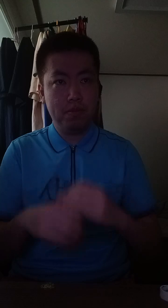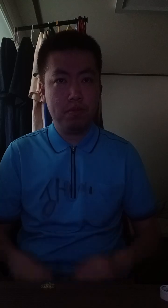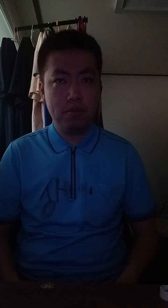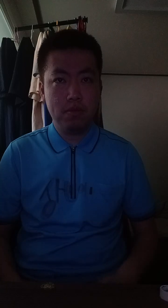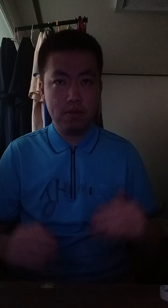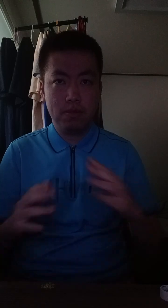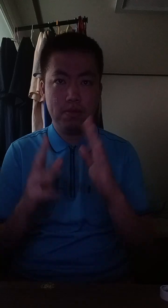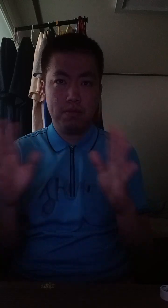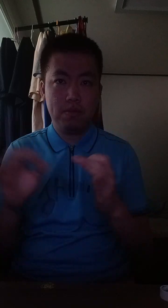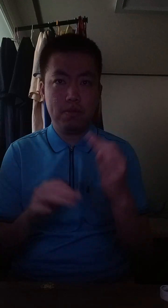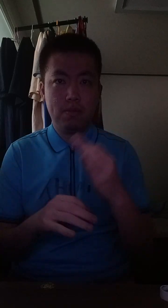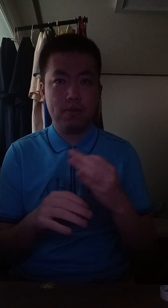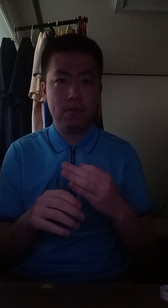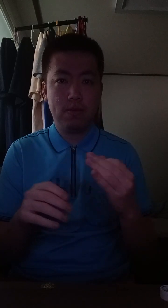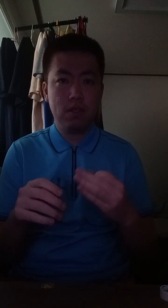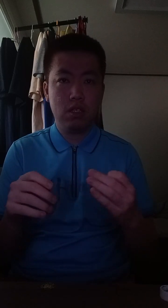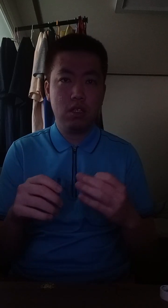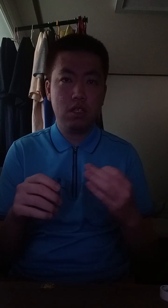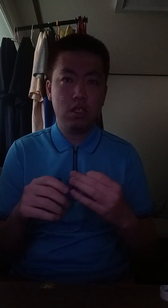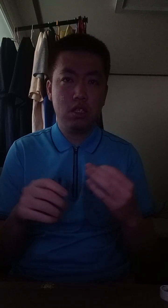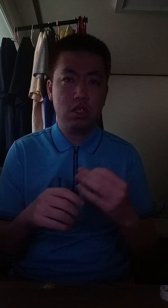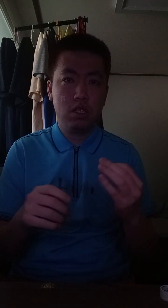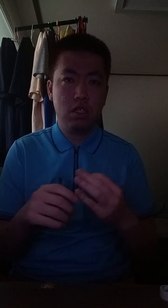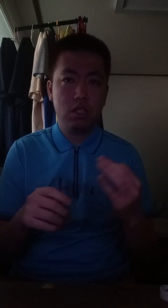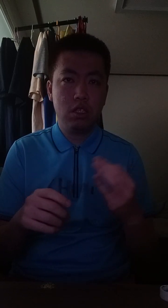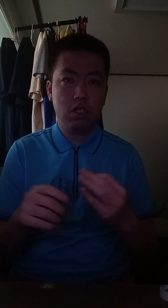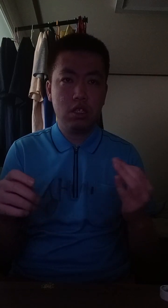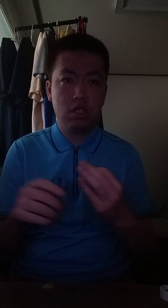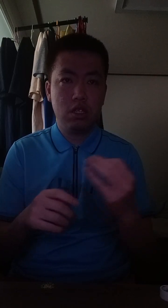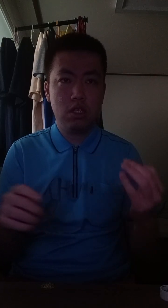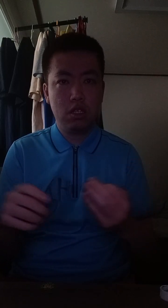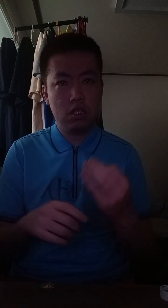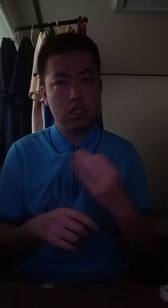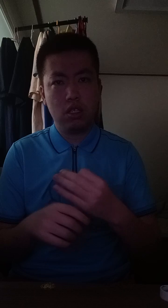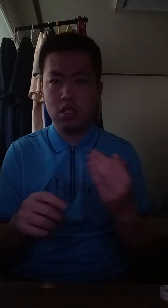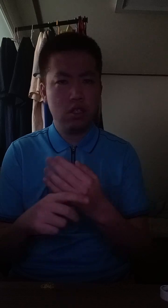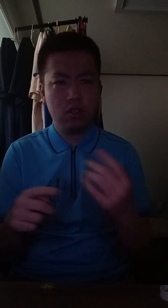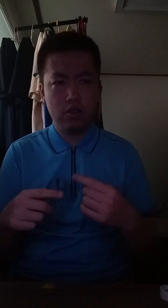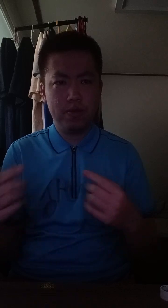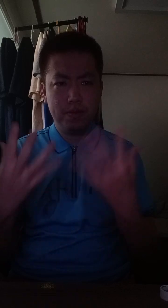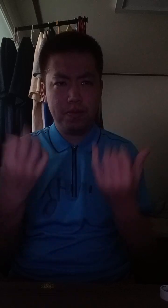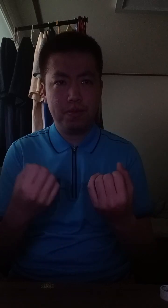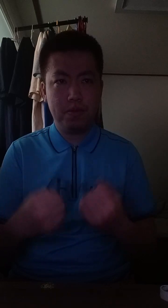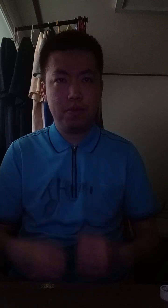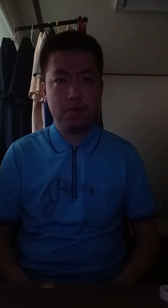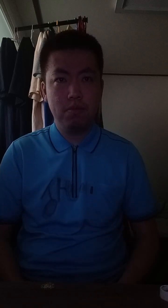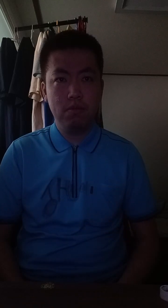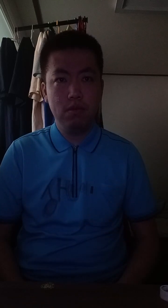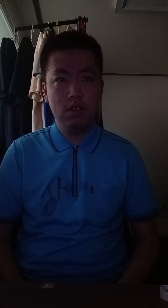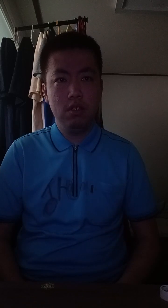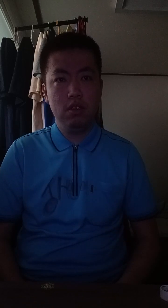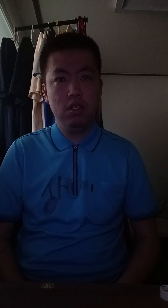간격이 10cm가 넘는 곳에는 안전발판을 설치해야 하지만 이를 지키지 않은 곳도 많았습니다. 제가 신고